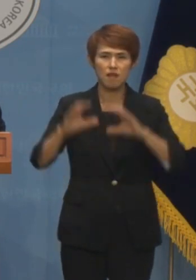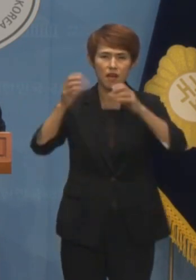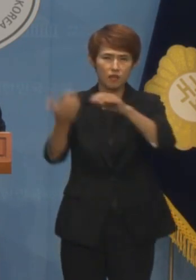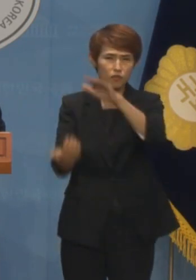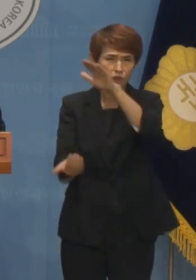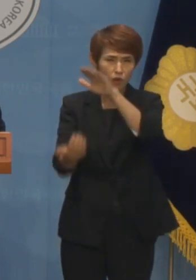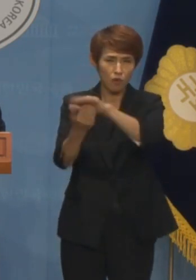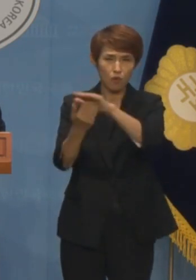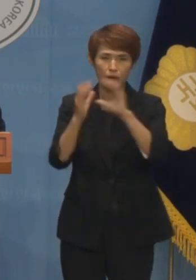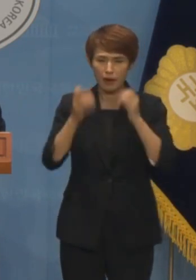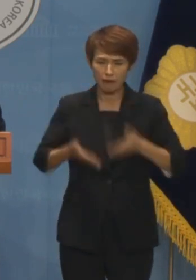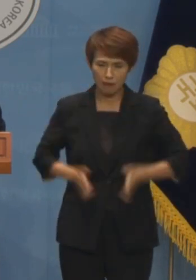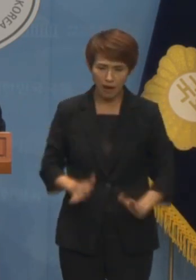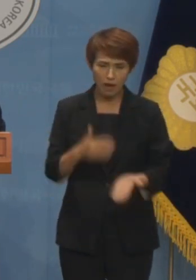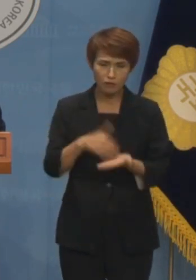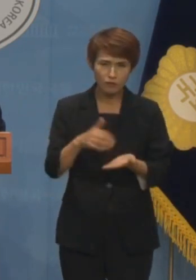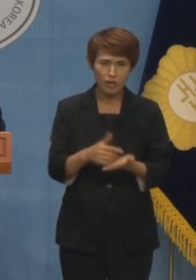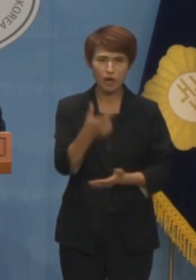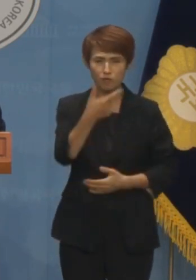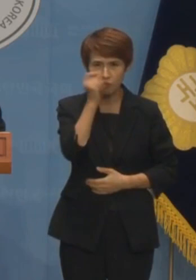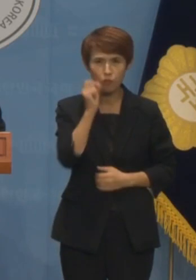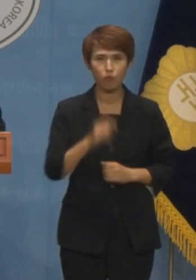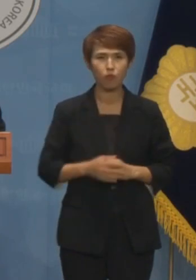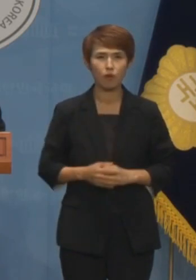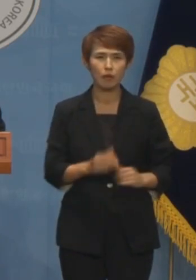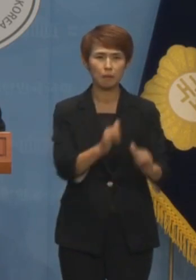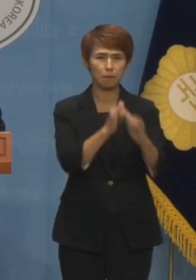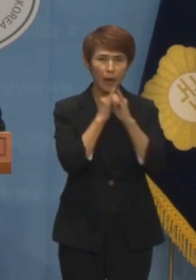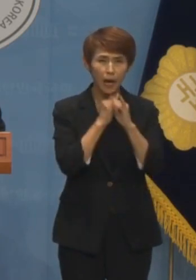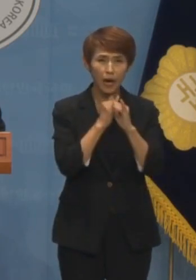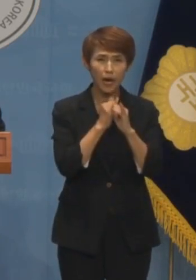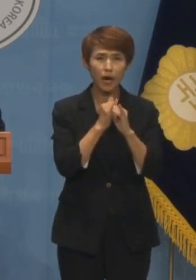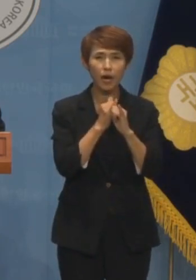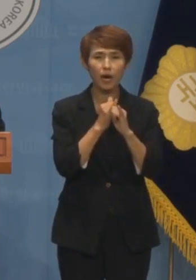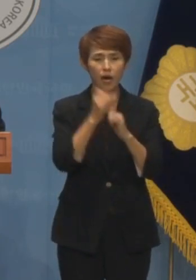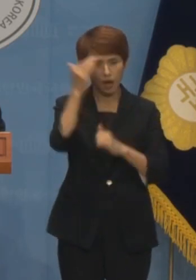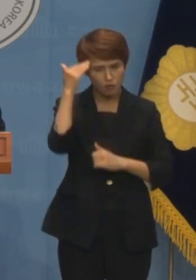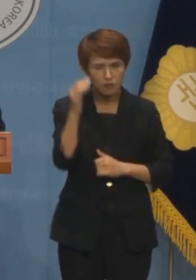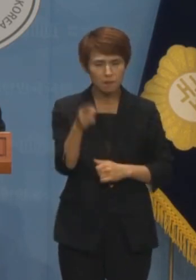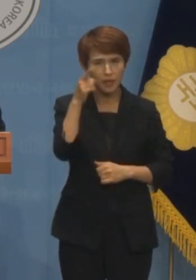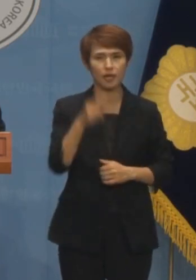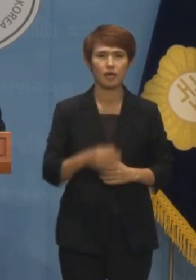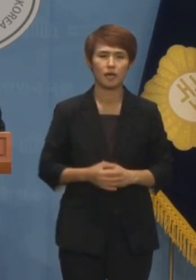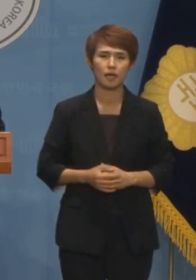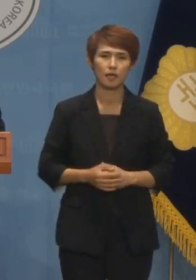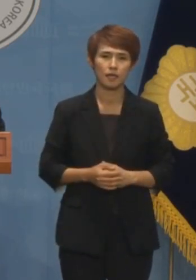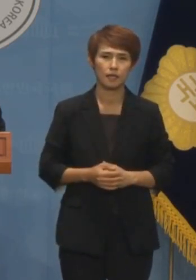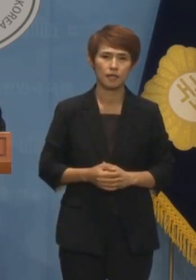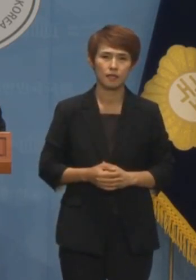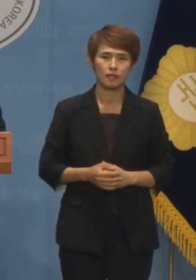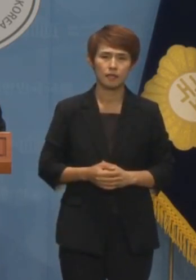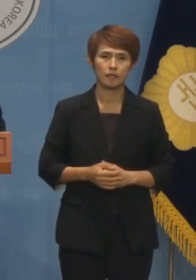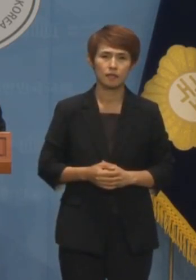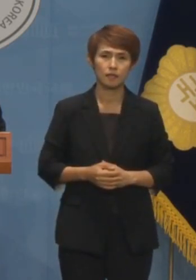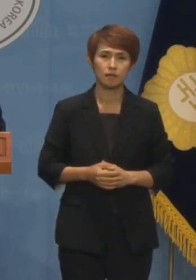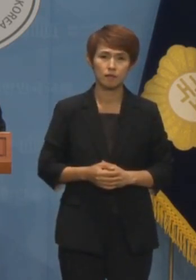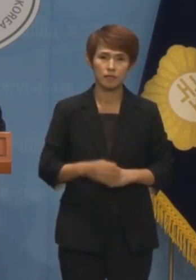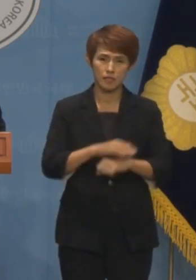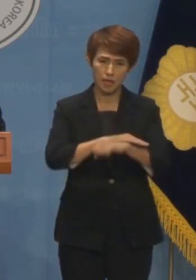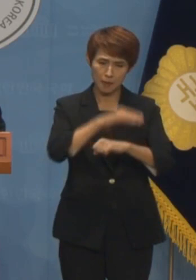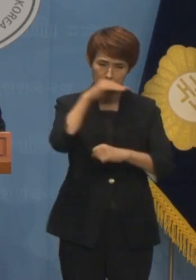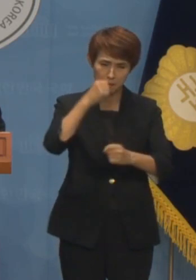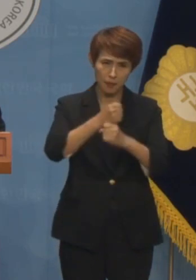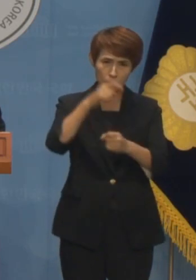수준의 저출생과 자살률도 이와 무관치 않습니다. 제대로 된 국가라면 이를 바로잡기